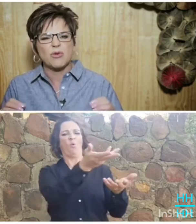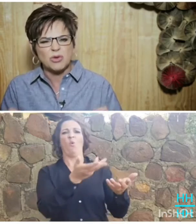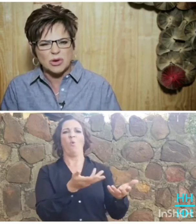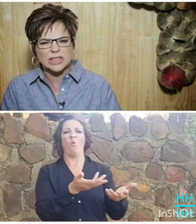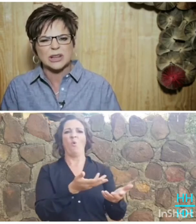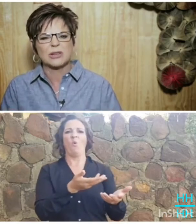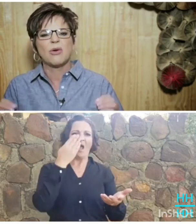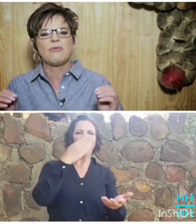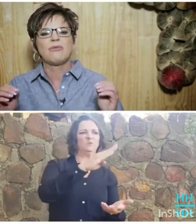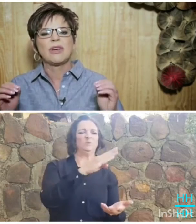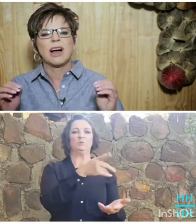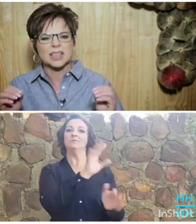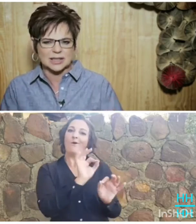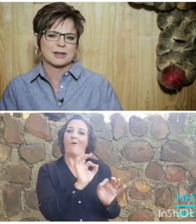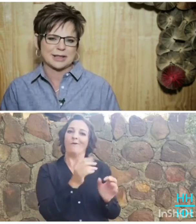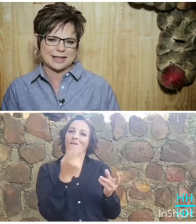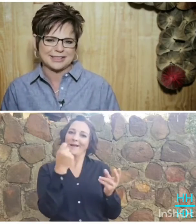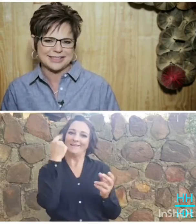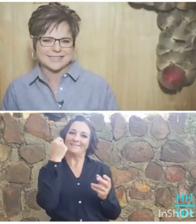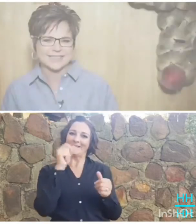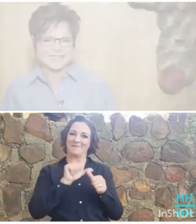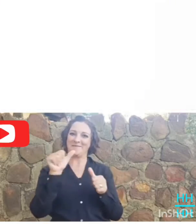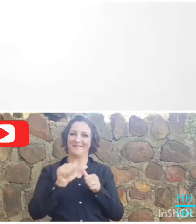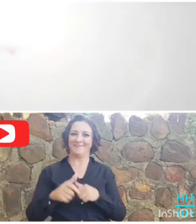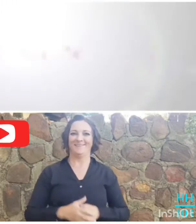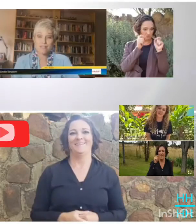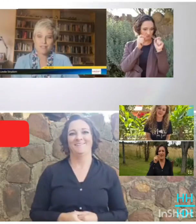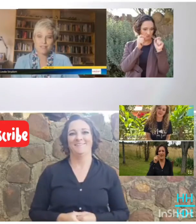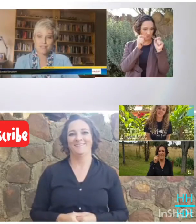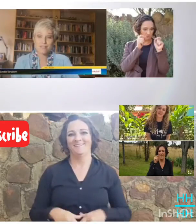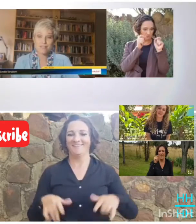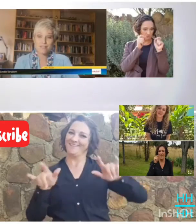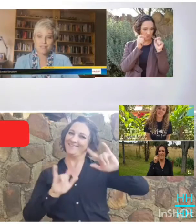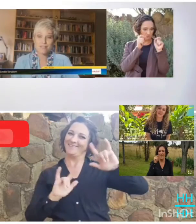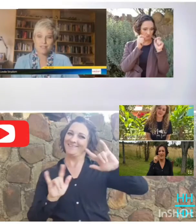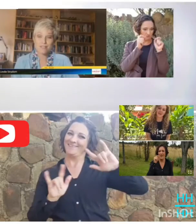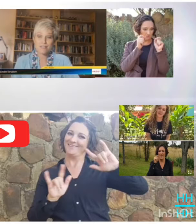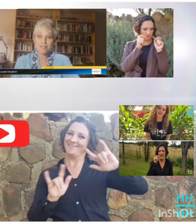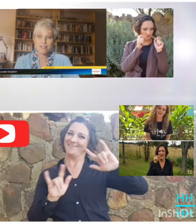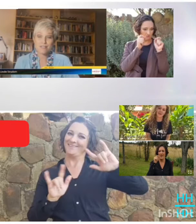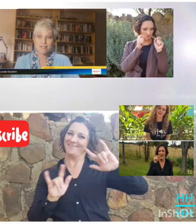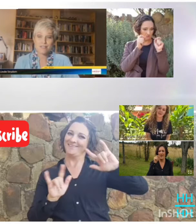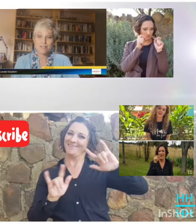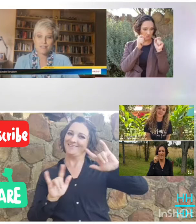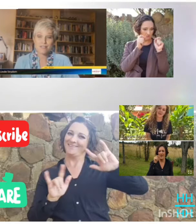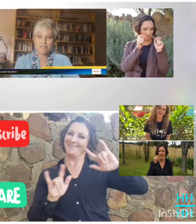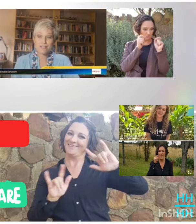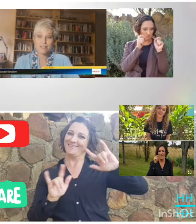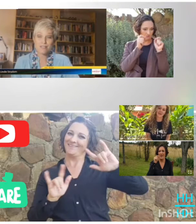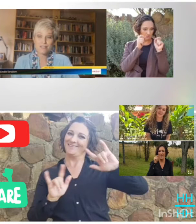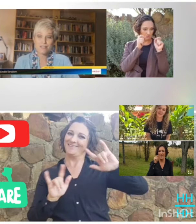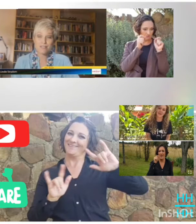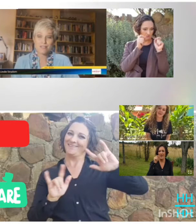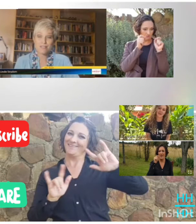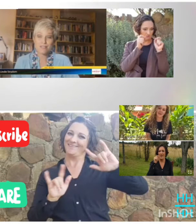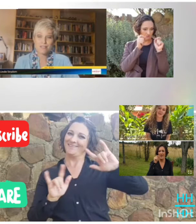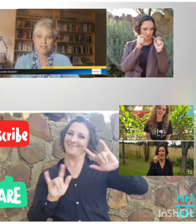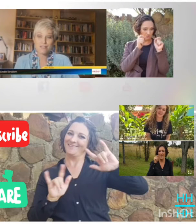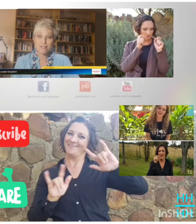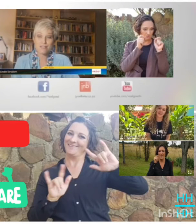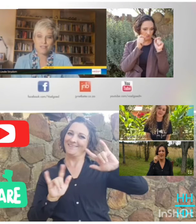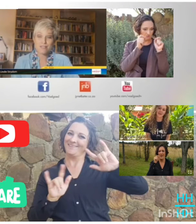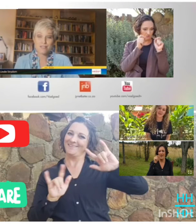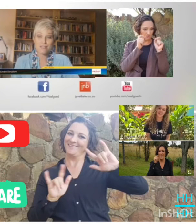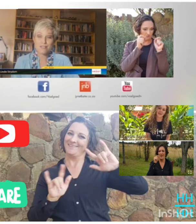of onnoosel of astrand. Muziek Muziek Muziek